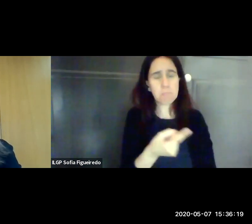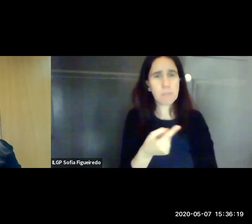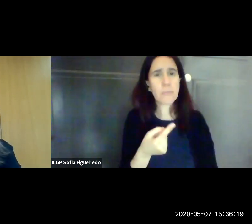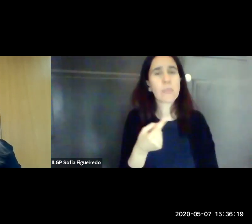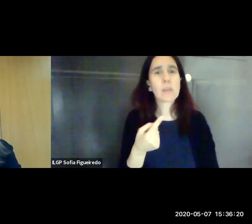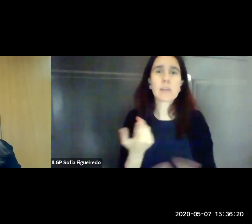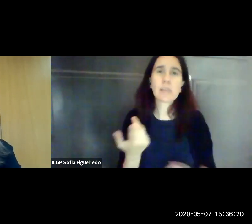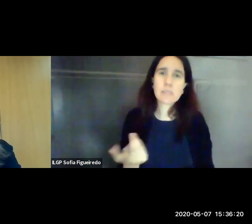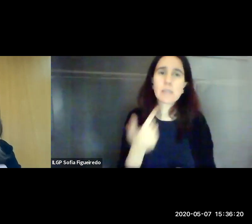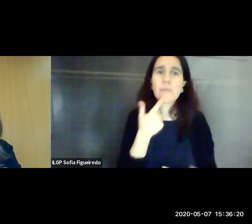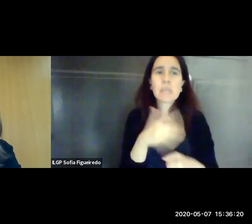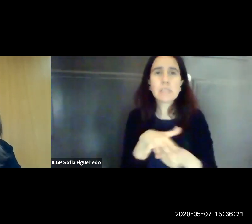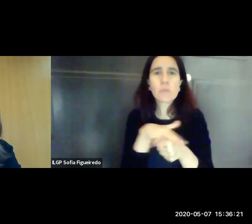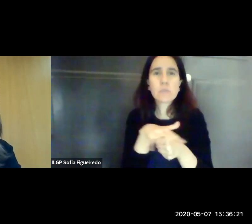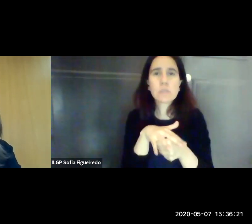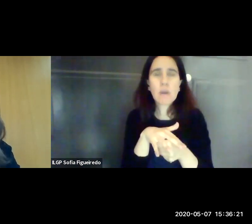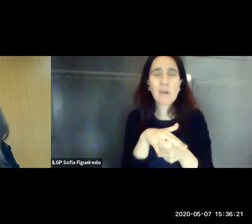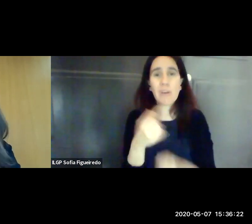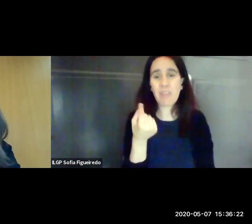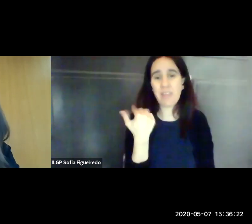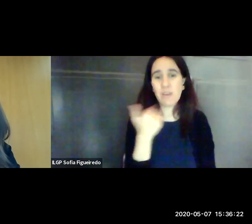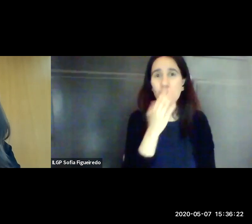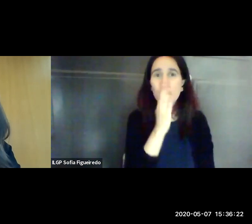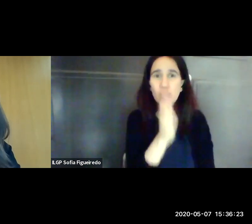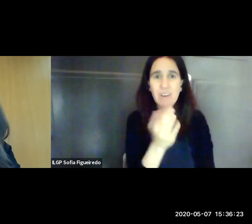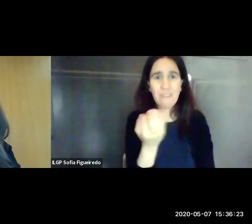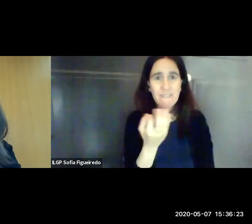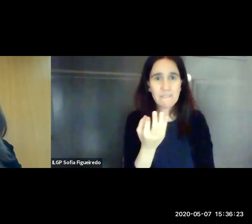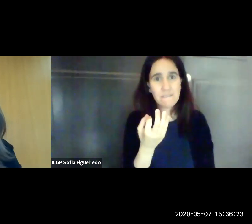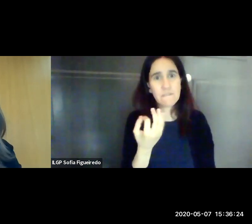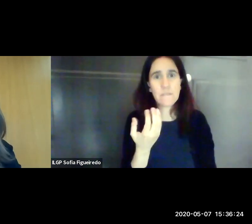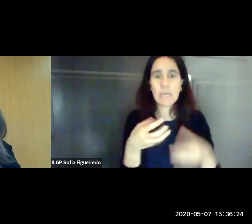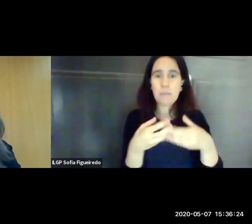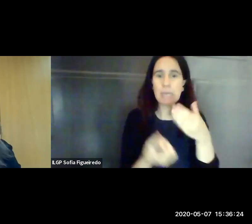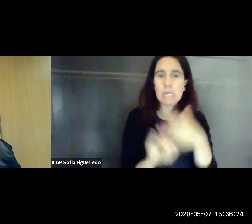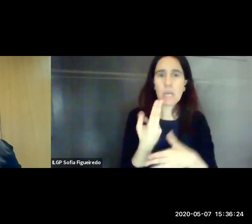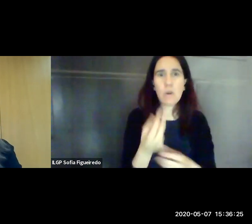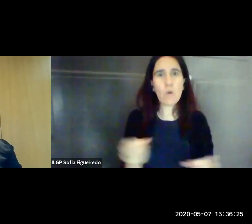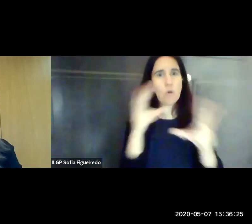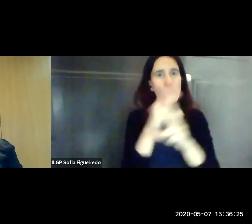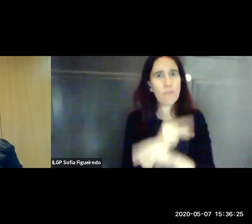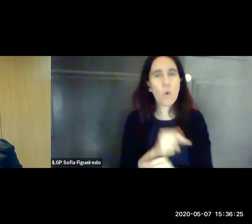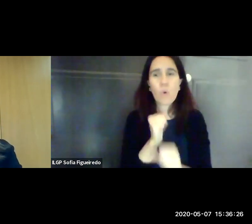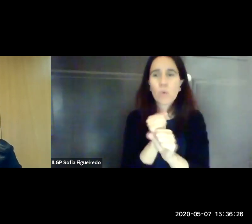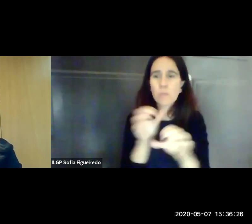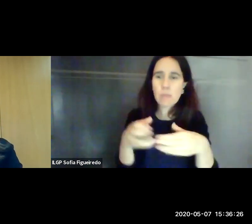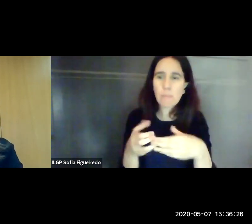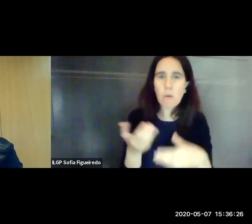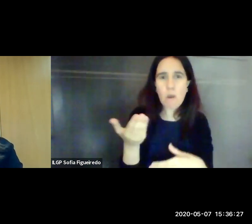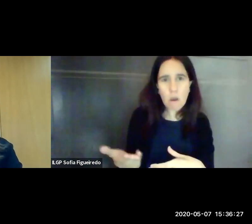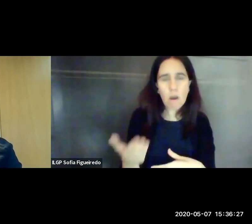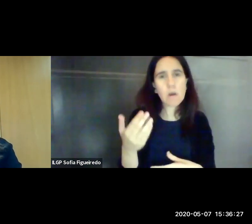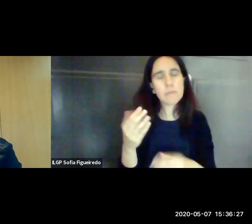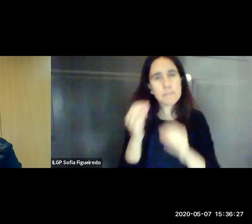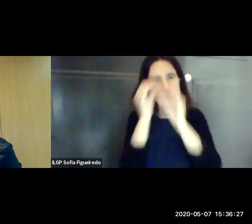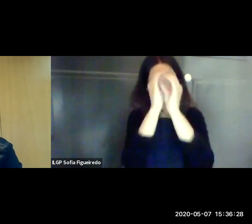nas situações em que, como disse há bocado, de novo estamos a criar equipas ou que temos um grupo de trabalho ou que temos de ter em